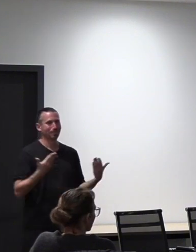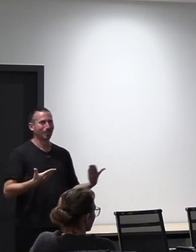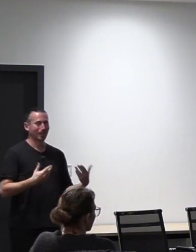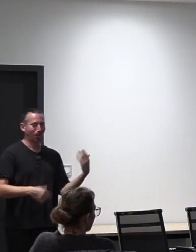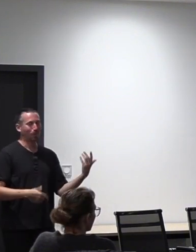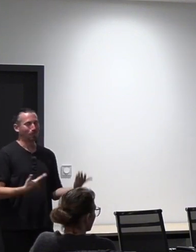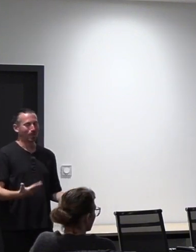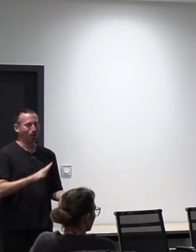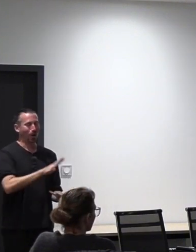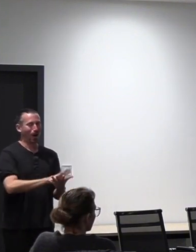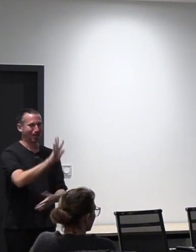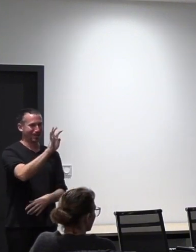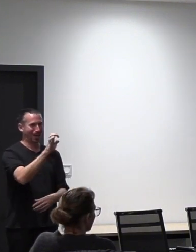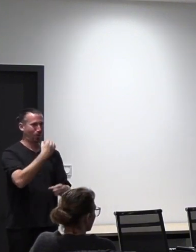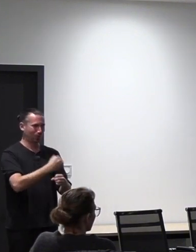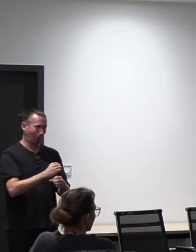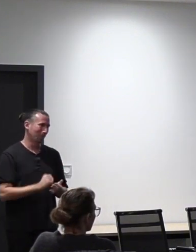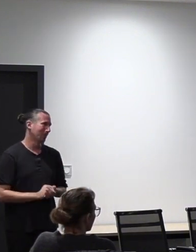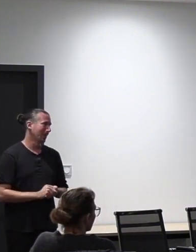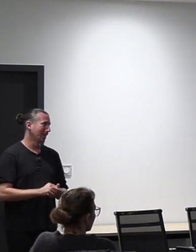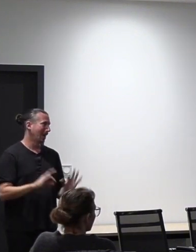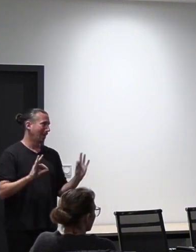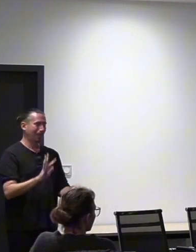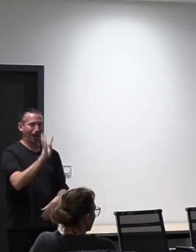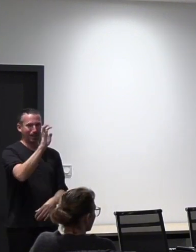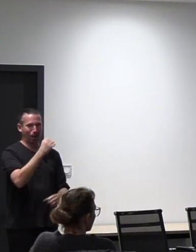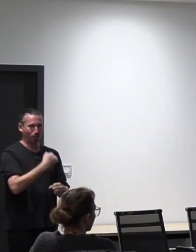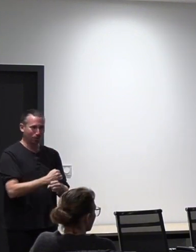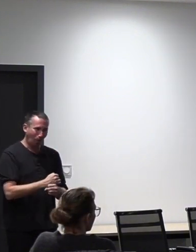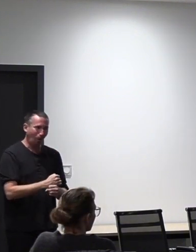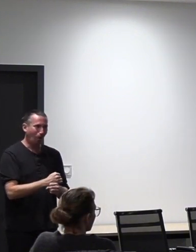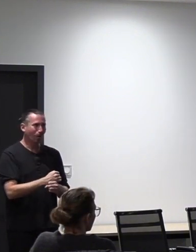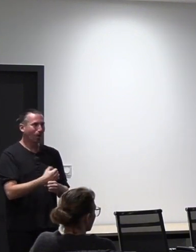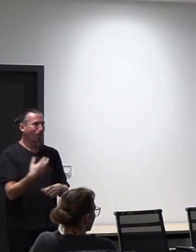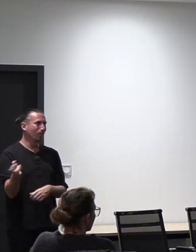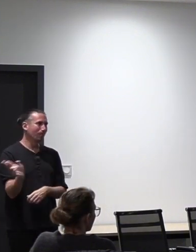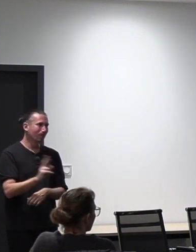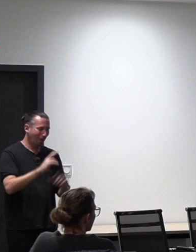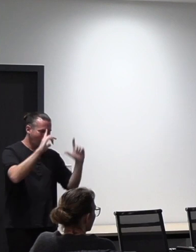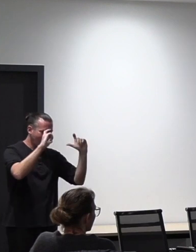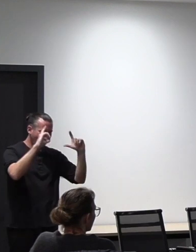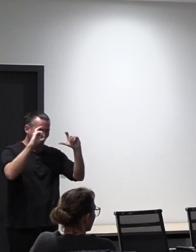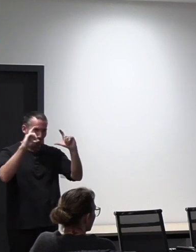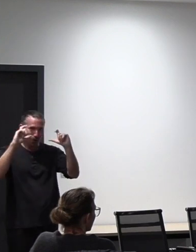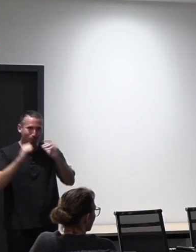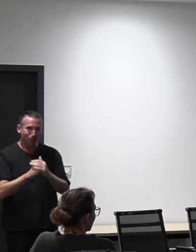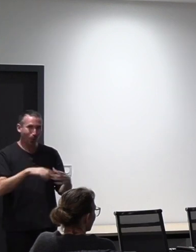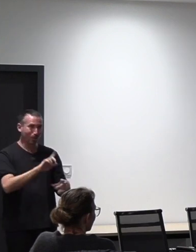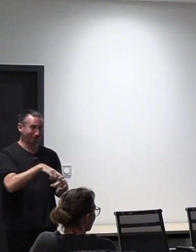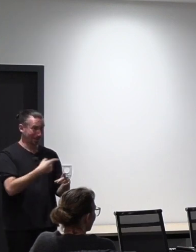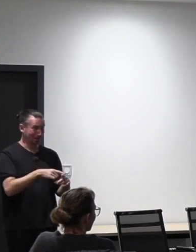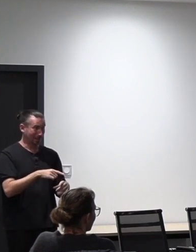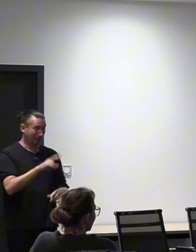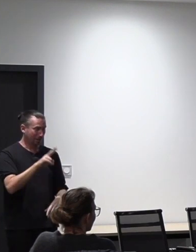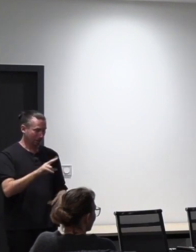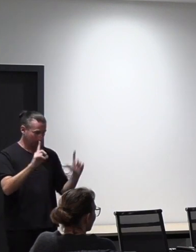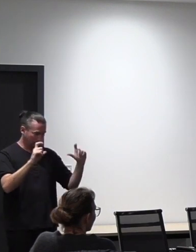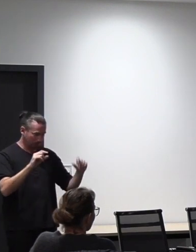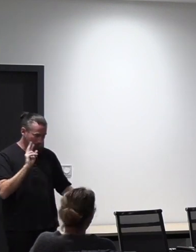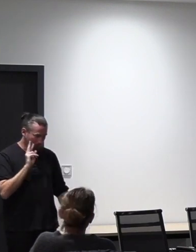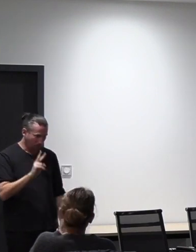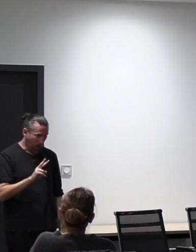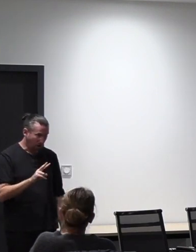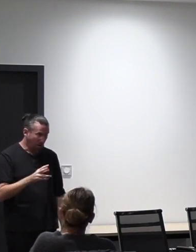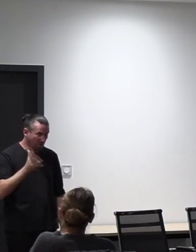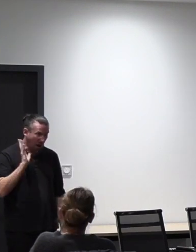a fort longtemps. Et pour ces 40 ans, on a sorti les films et les photos. C'était un très vilain bébé. Mais pour nous,